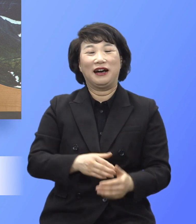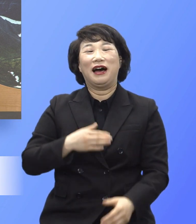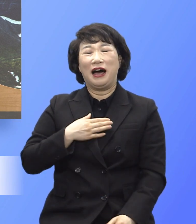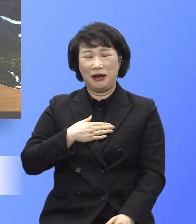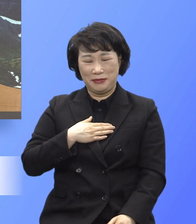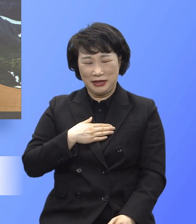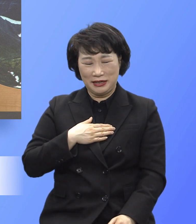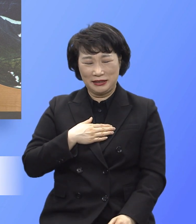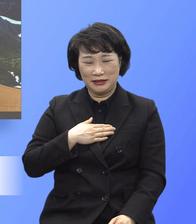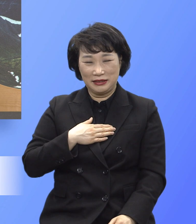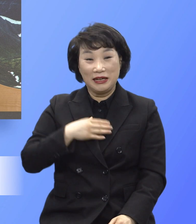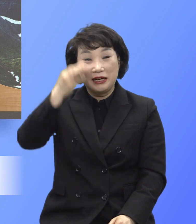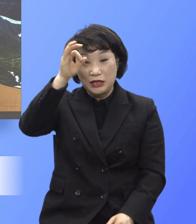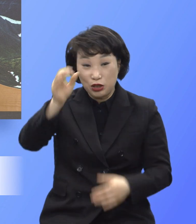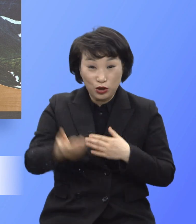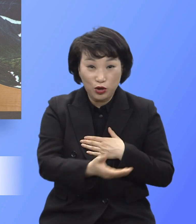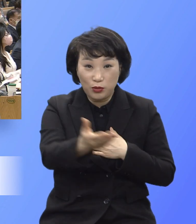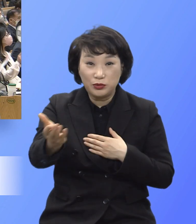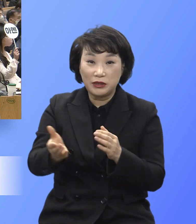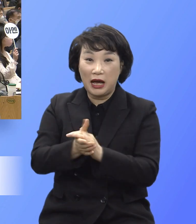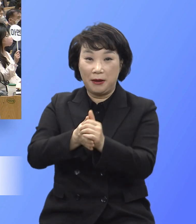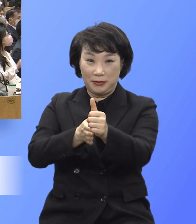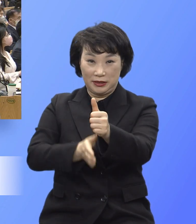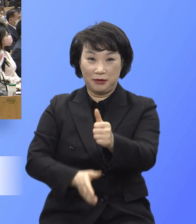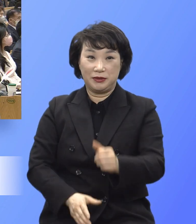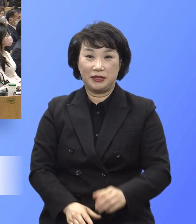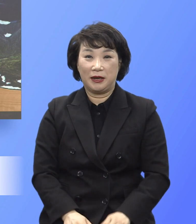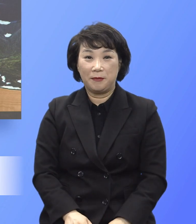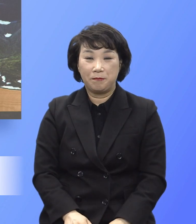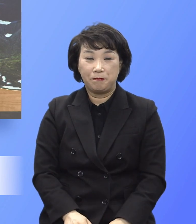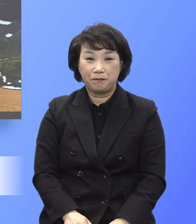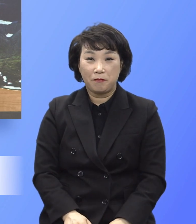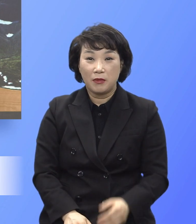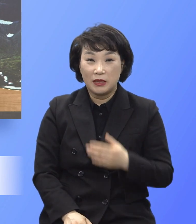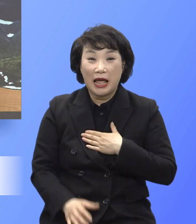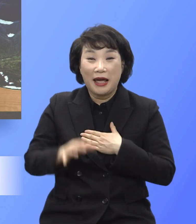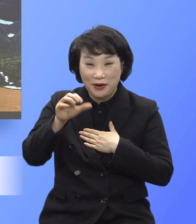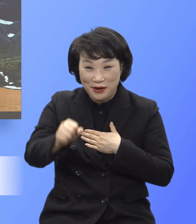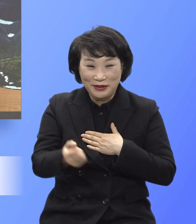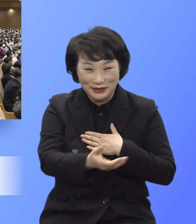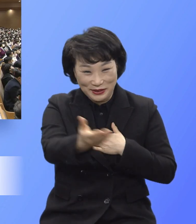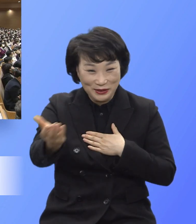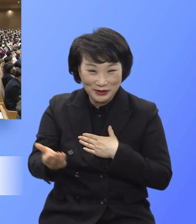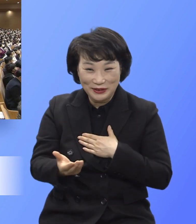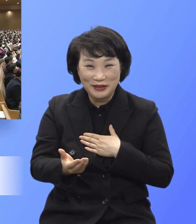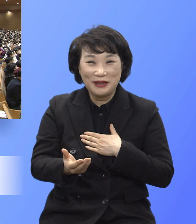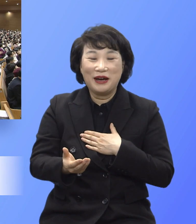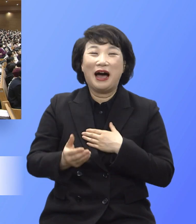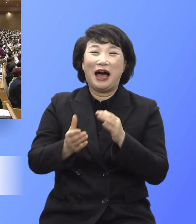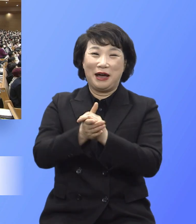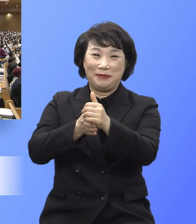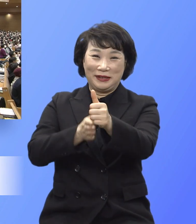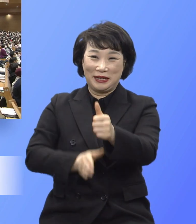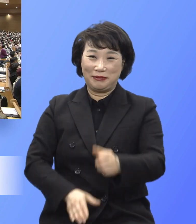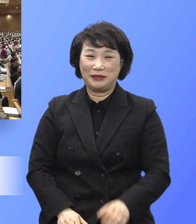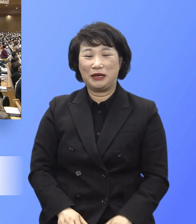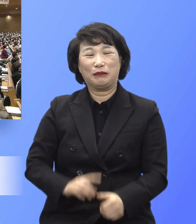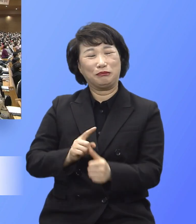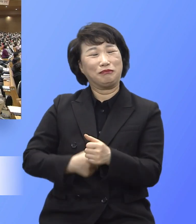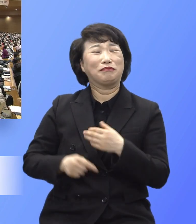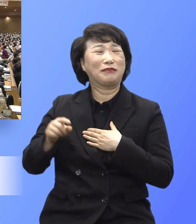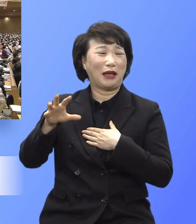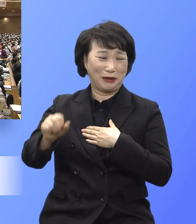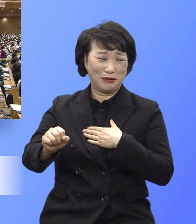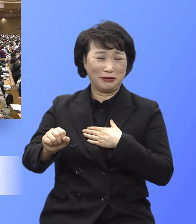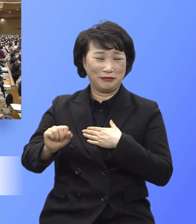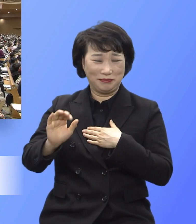없어졌다는 거 인정하시면 아멘 합시다. 내 것인 분 아멘 합시다. 당연한